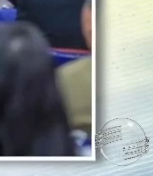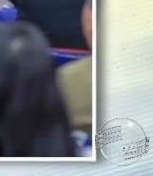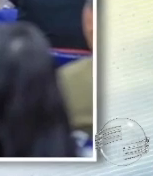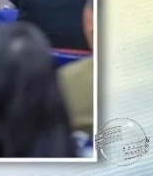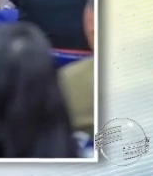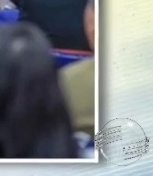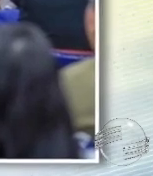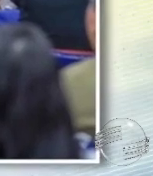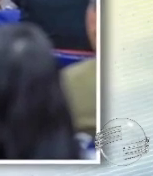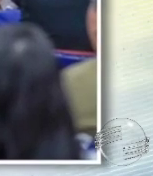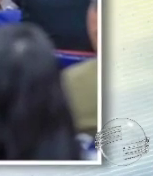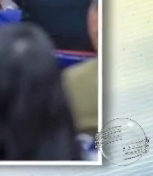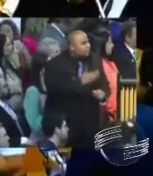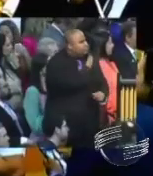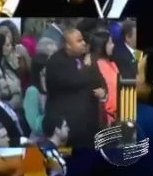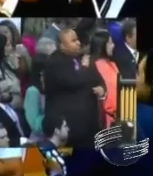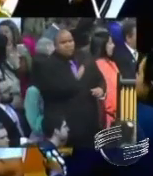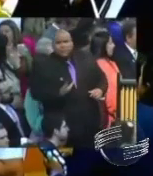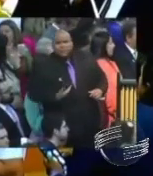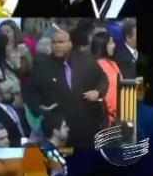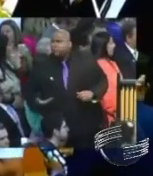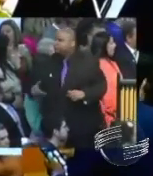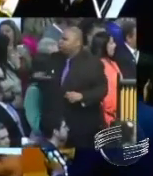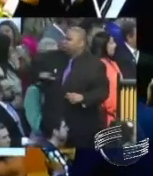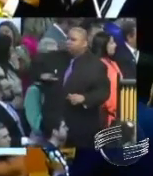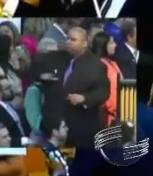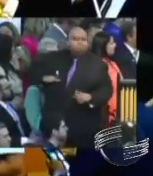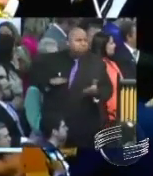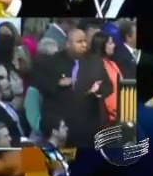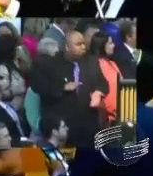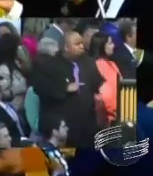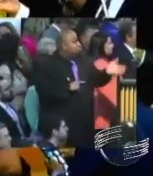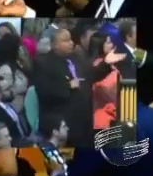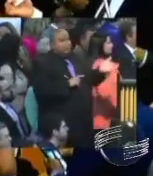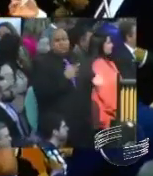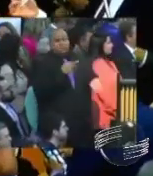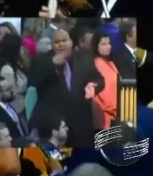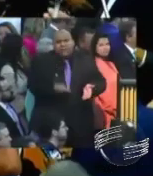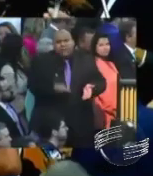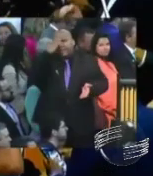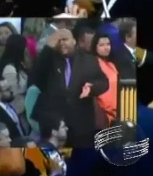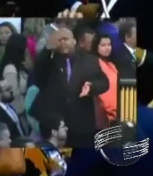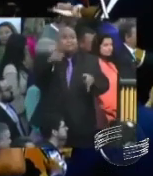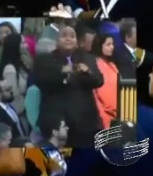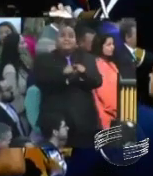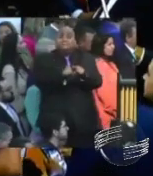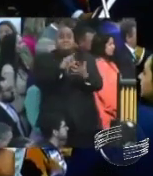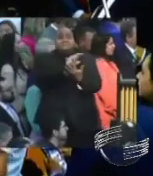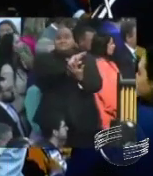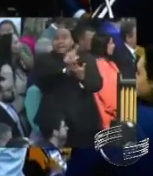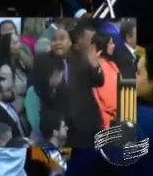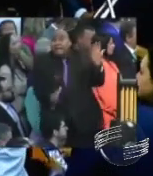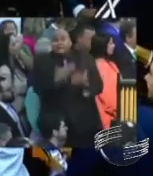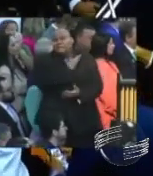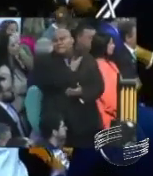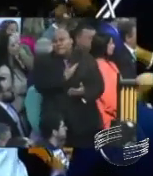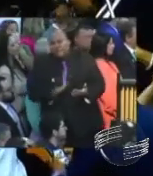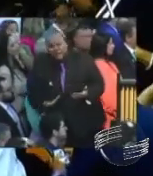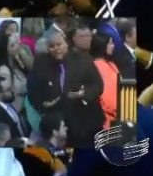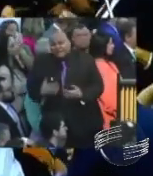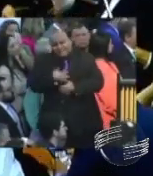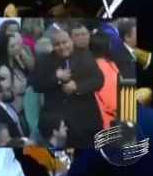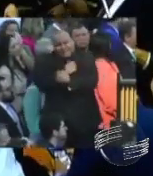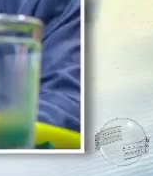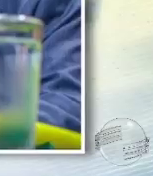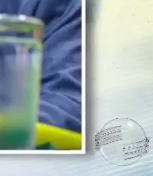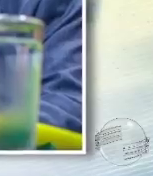Wilson Martins e Regina Souza. Wellington foi saudado pela mulher, a deputada federal Rejane Dias, do PT.